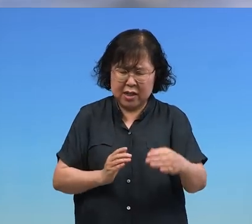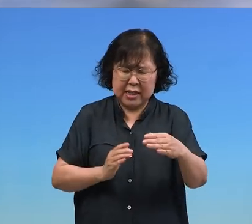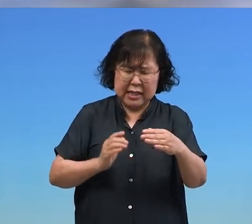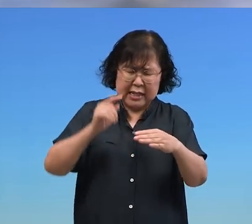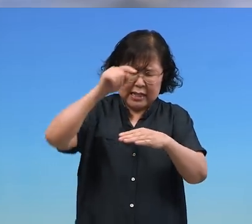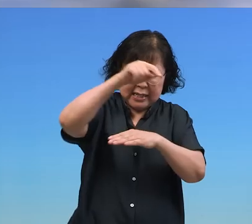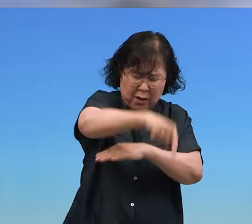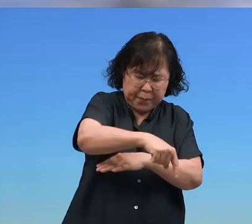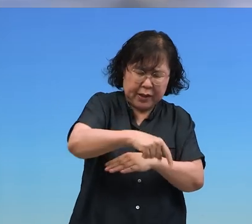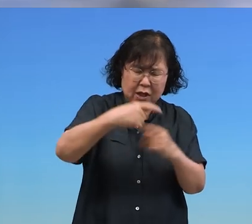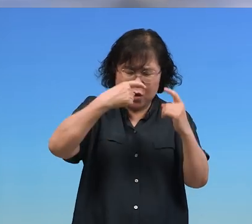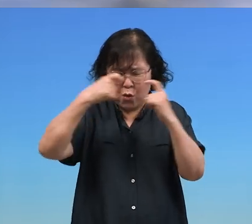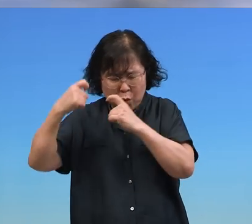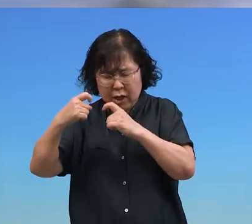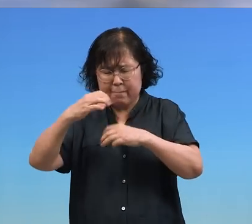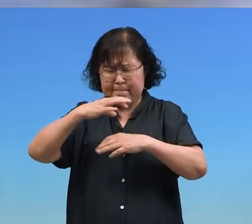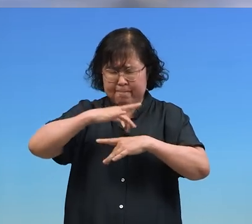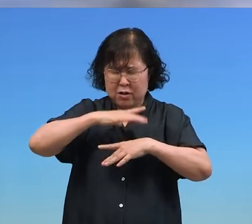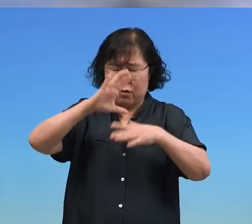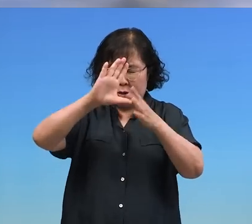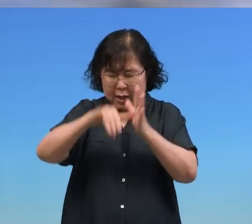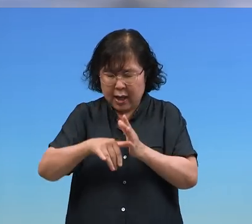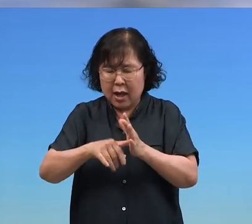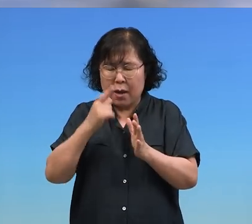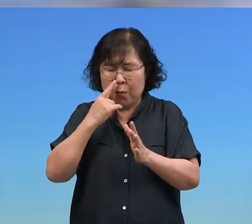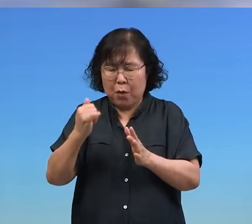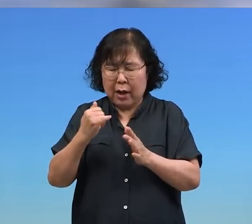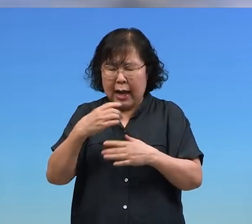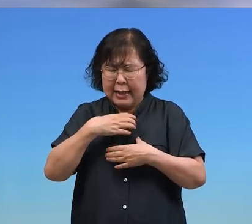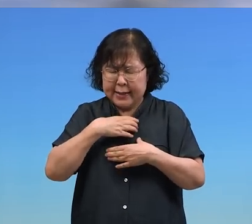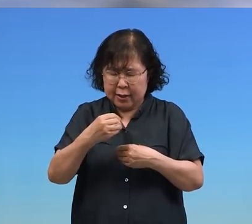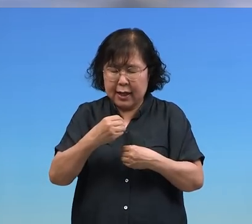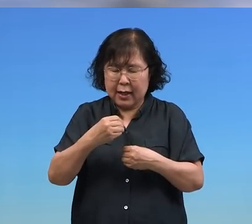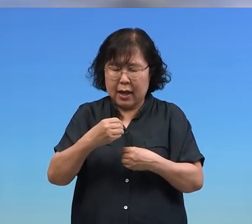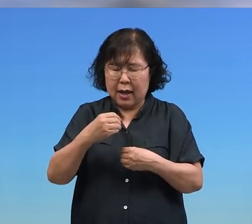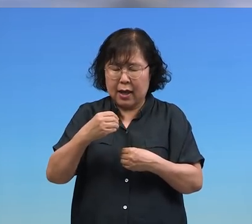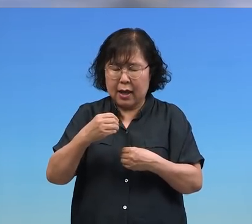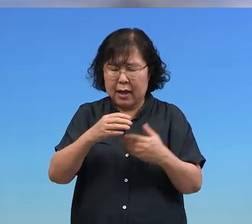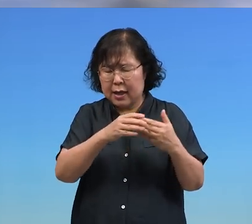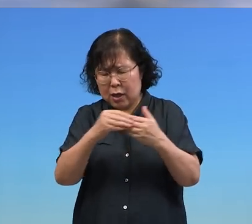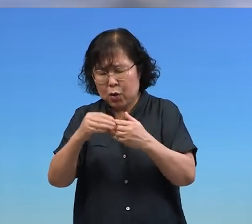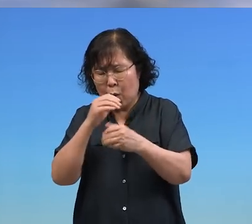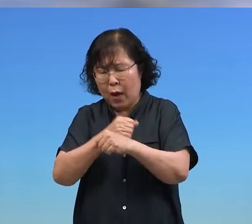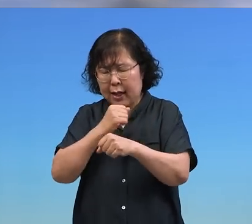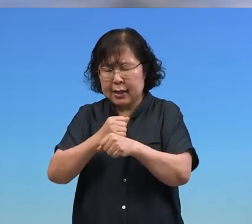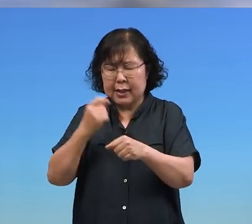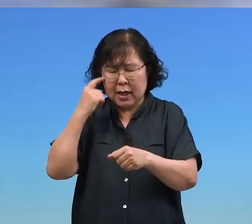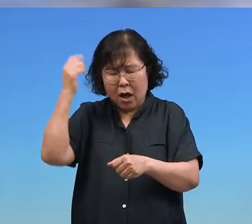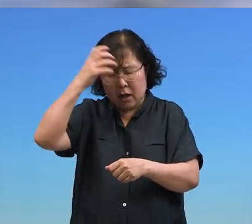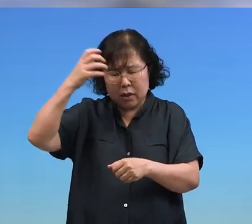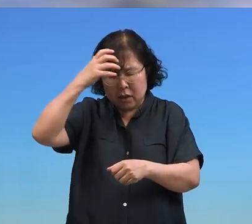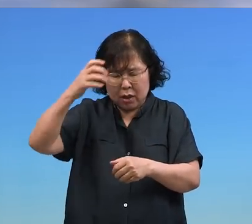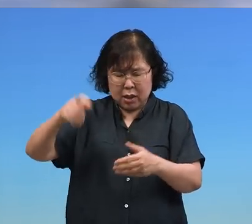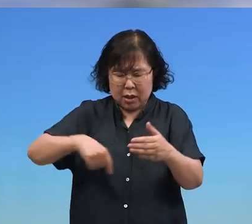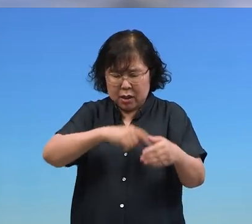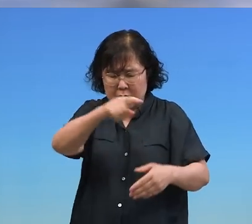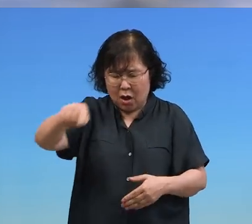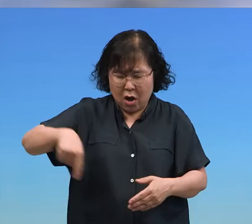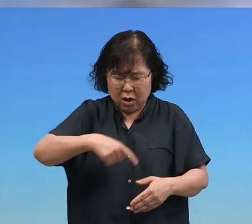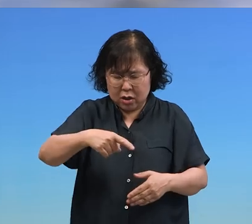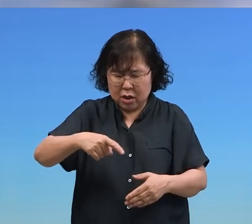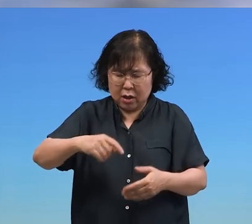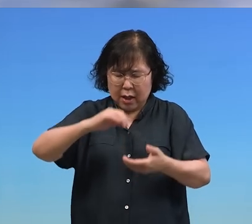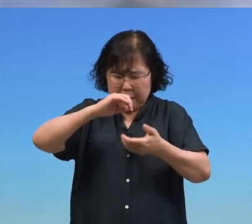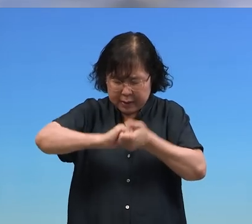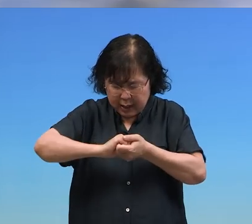유혹하는 이 무서운 시대에 부모가 안전하게 제시하는 그런 영적인 선과 기준이 잘 마련이